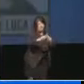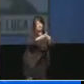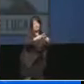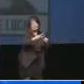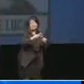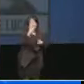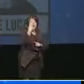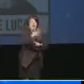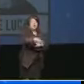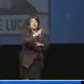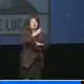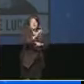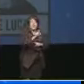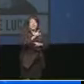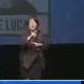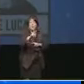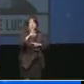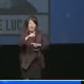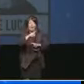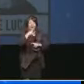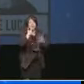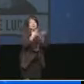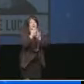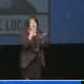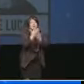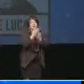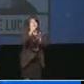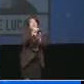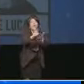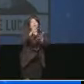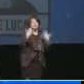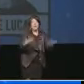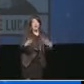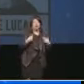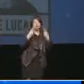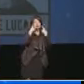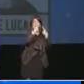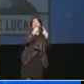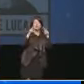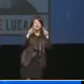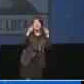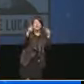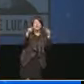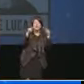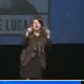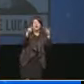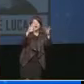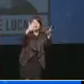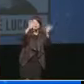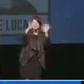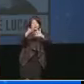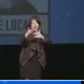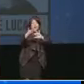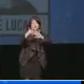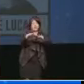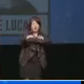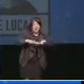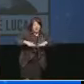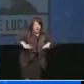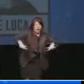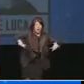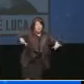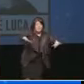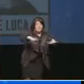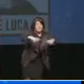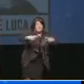oggi di quella che ha davanti agli occhi a che a lui sembra un campo base avanzato questo è il titolo della lezione di Enri De